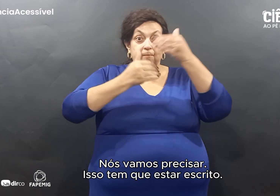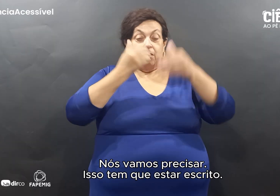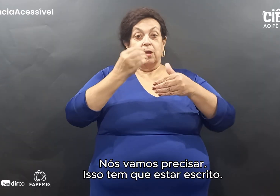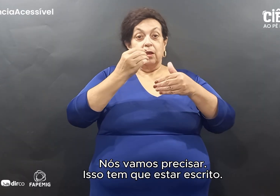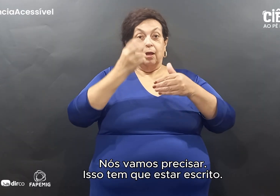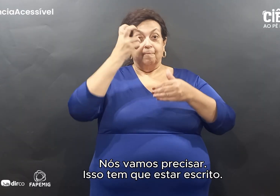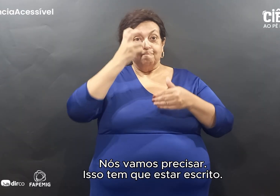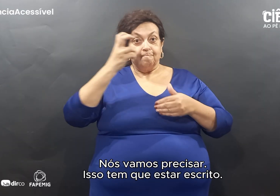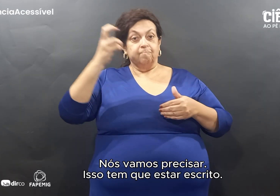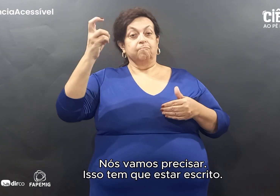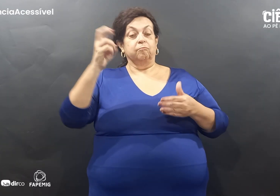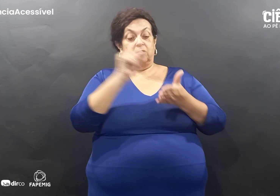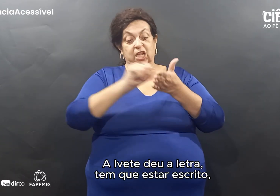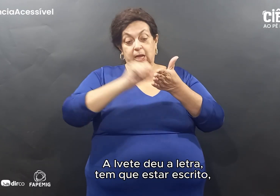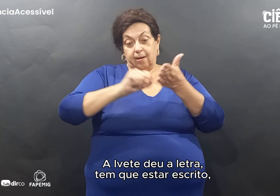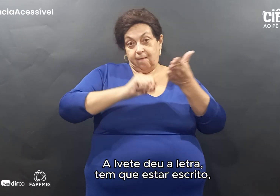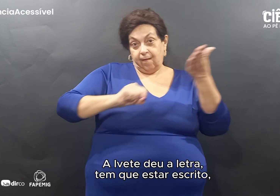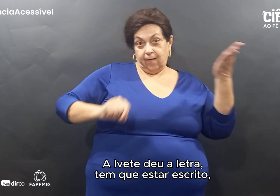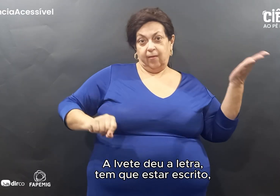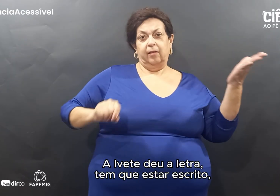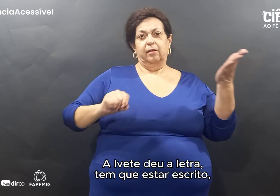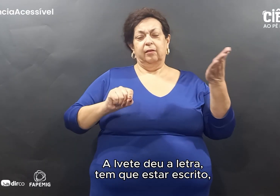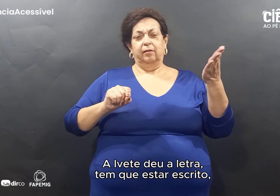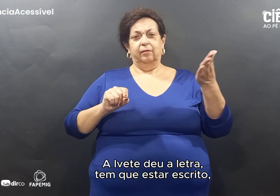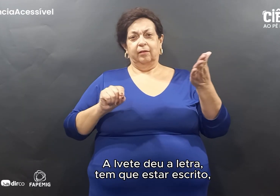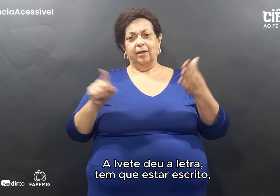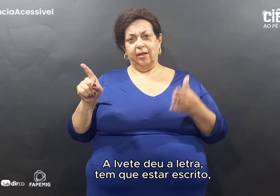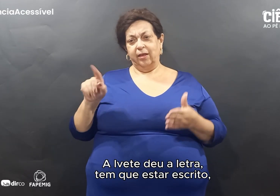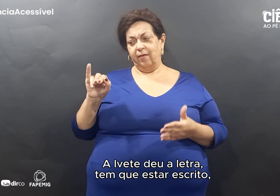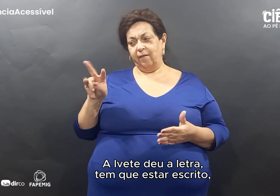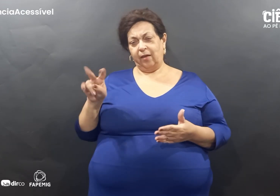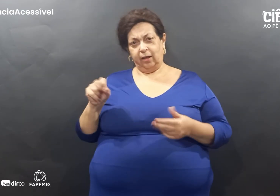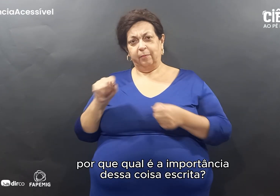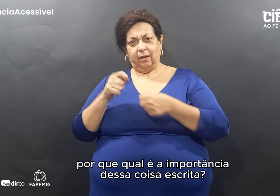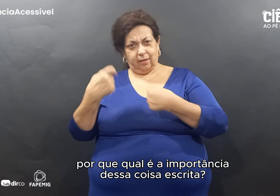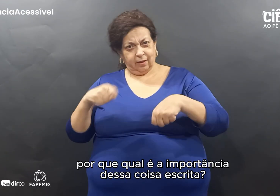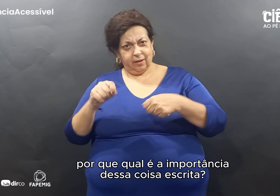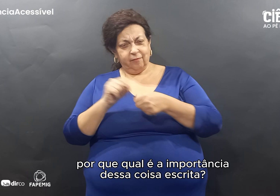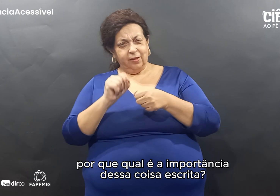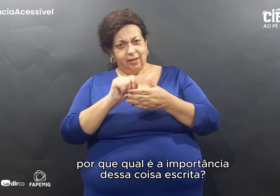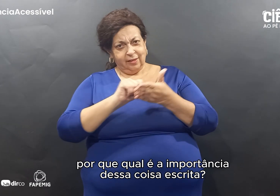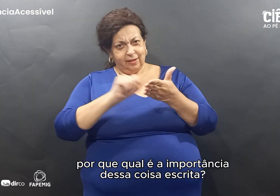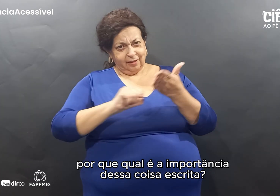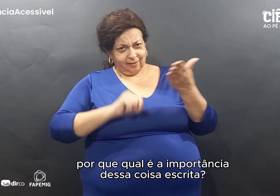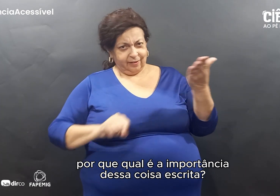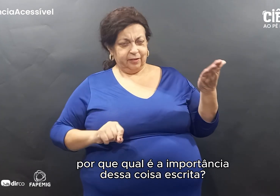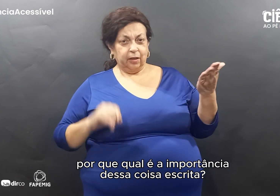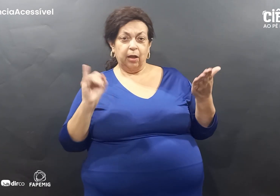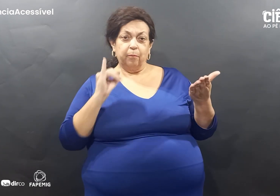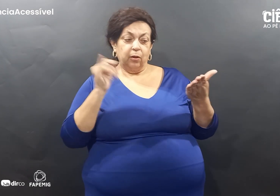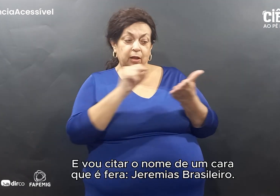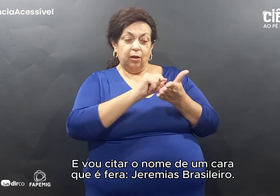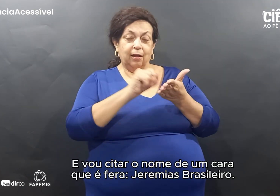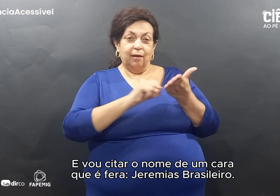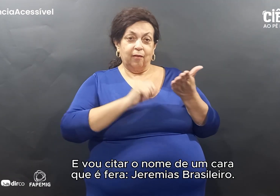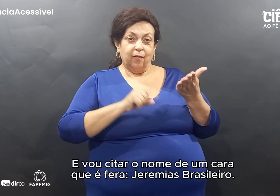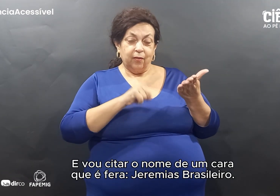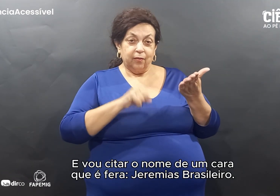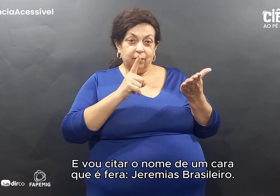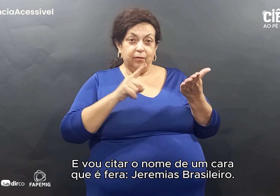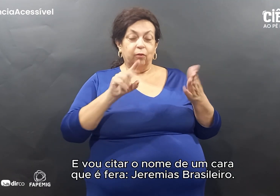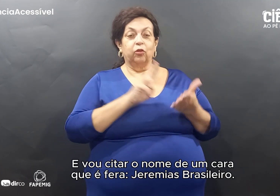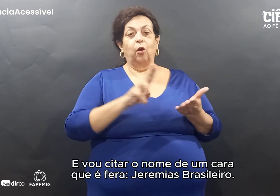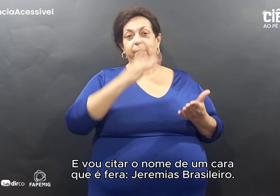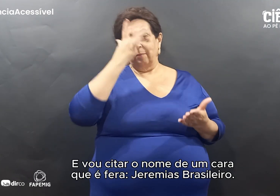vamos precisar. Isso tem que estar escrito. A Ivete, ela deu a letra. Tem que estar escrito, porque qual é a importância dessa coisa escrita? E vou citar o nome